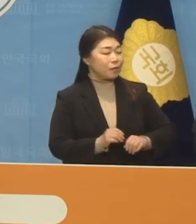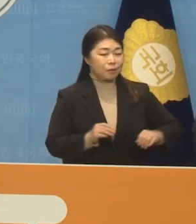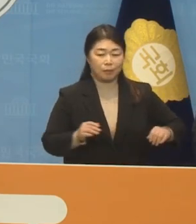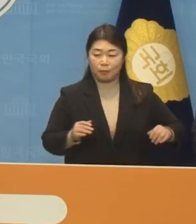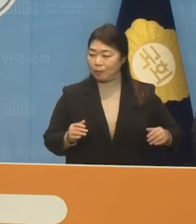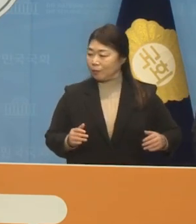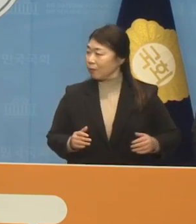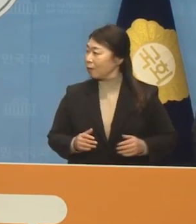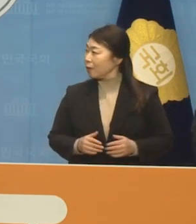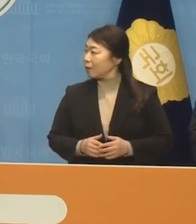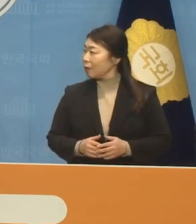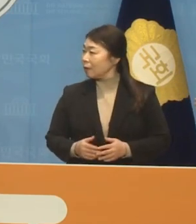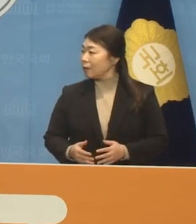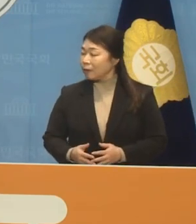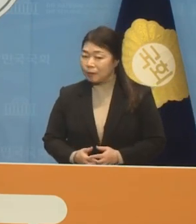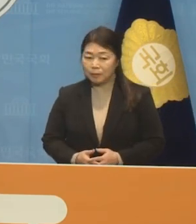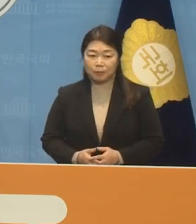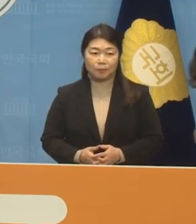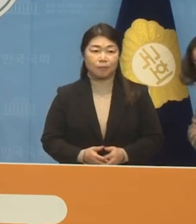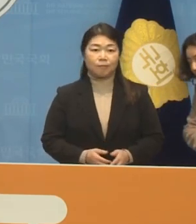네.